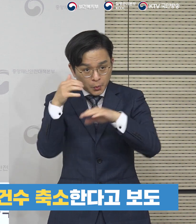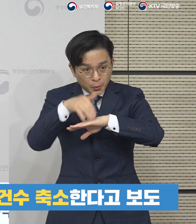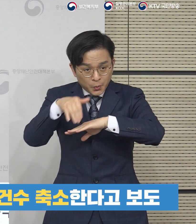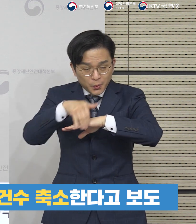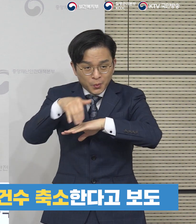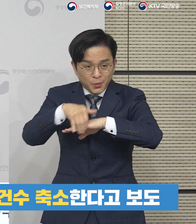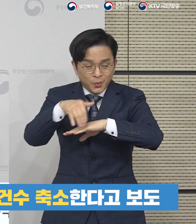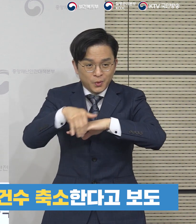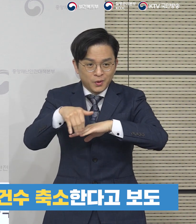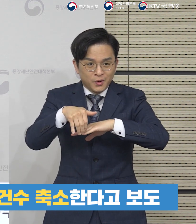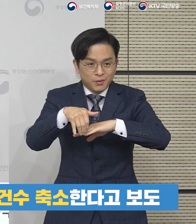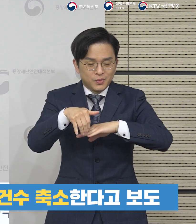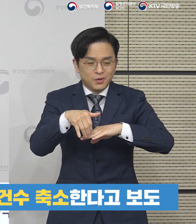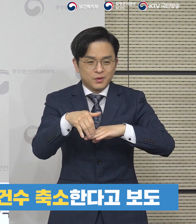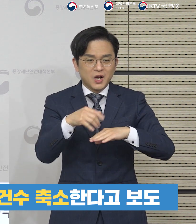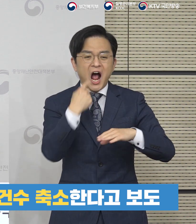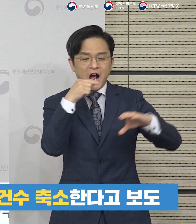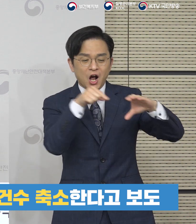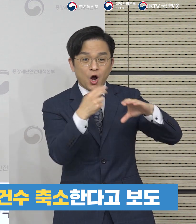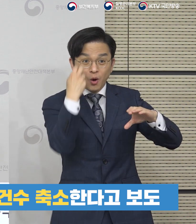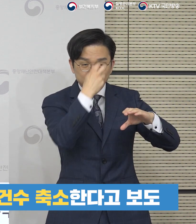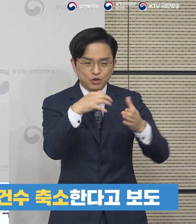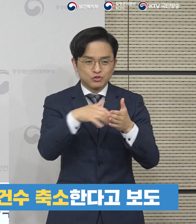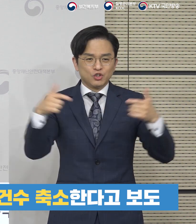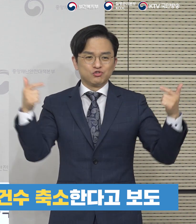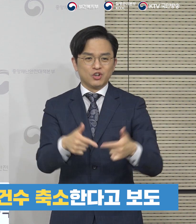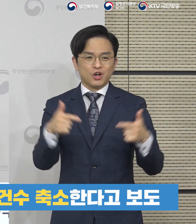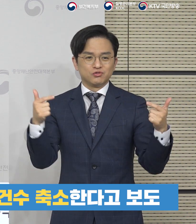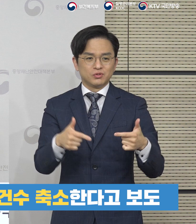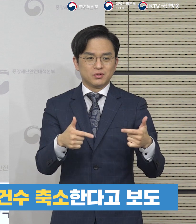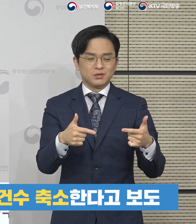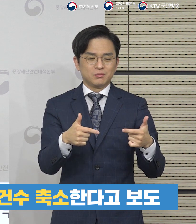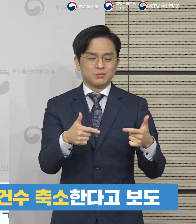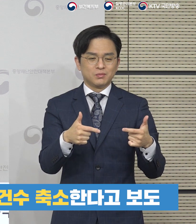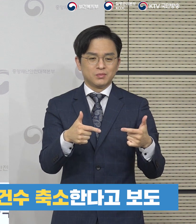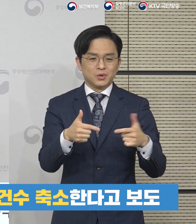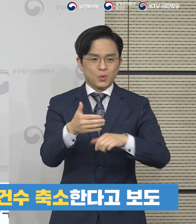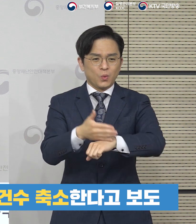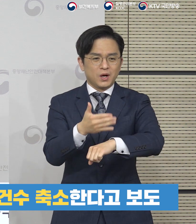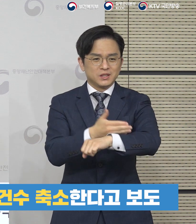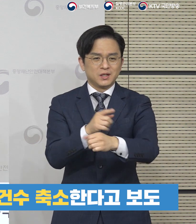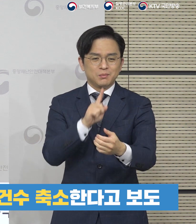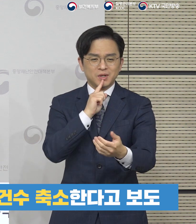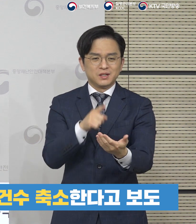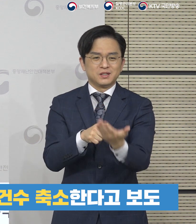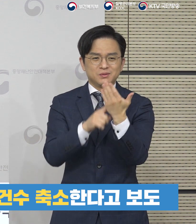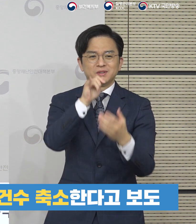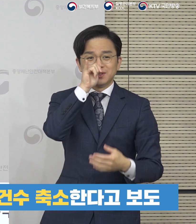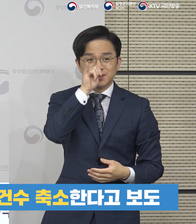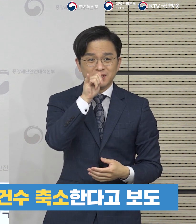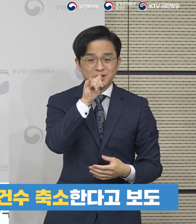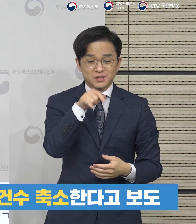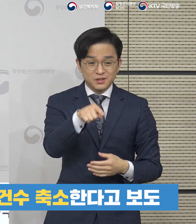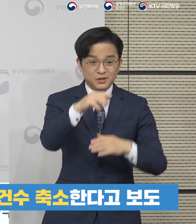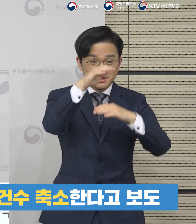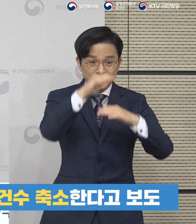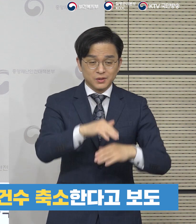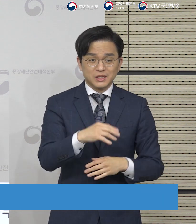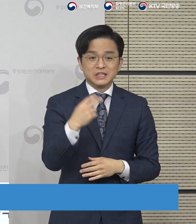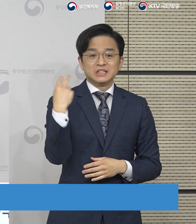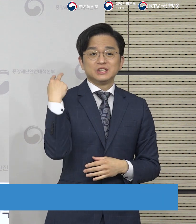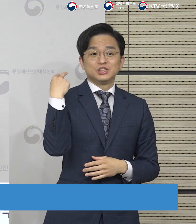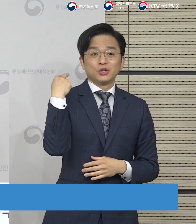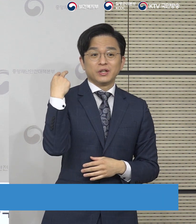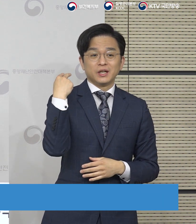발생 수를 줄이려고 검사 건수를 축소한다라는 보도가 있었습니다. 이에